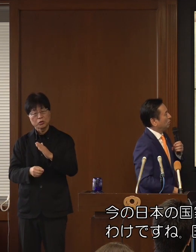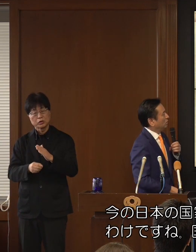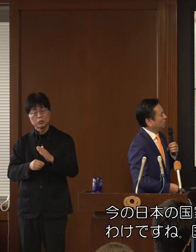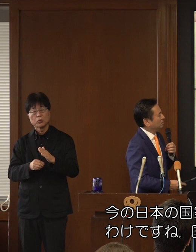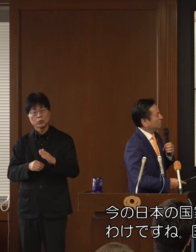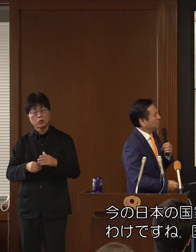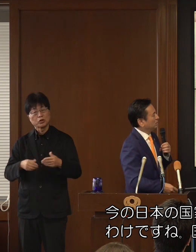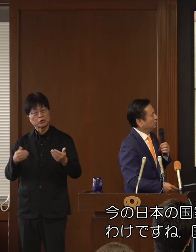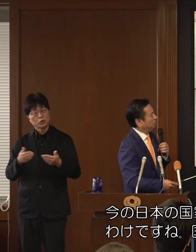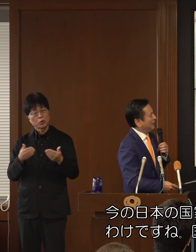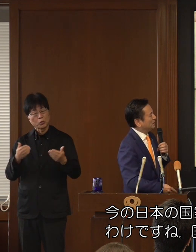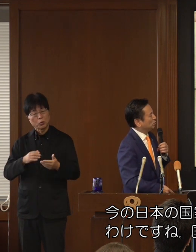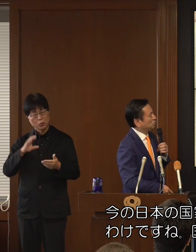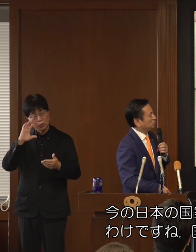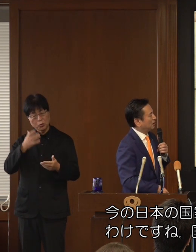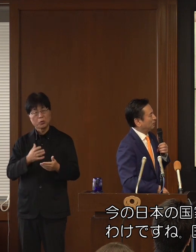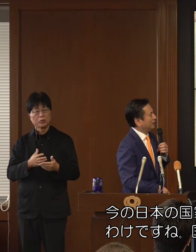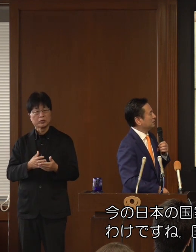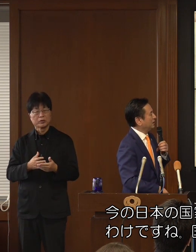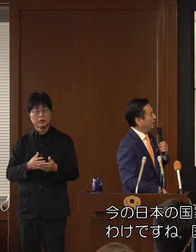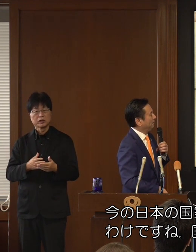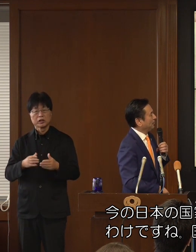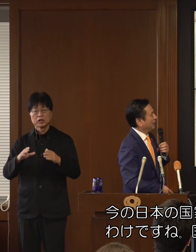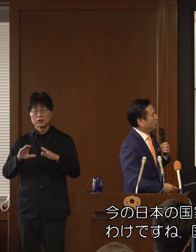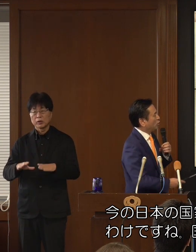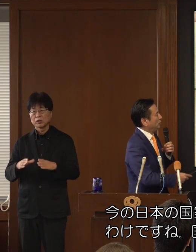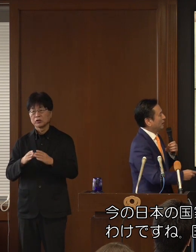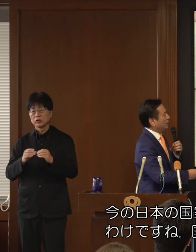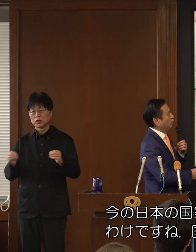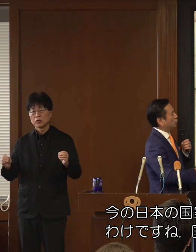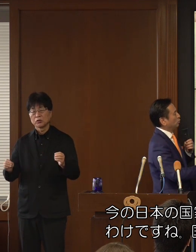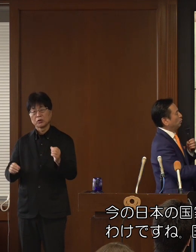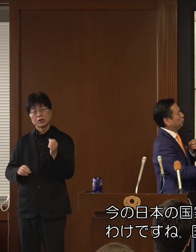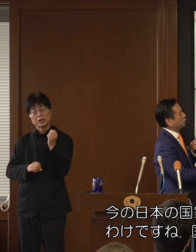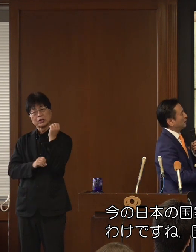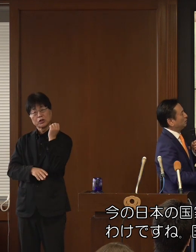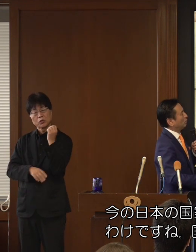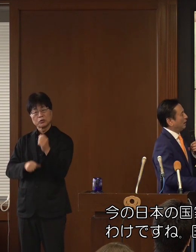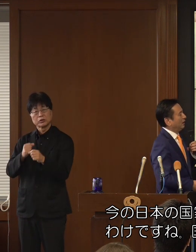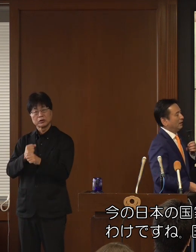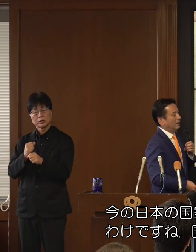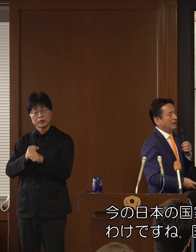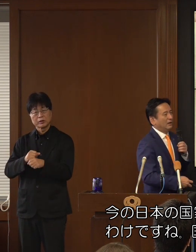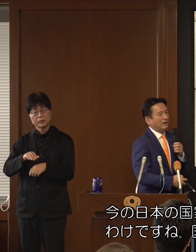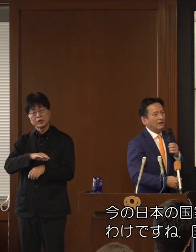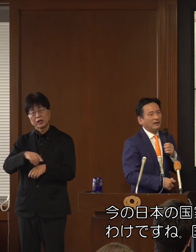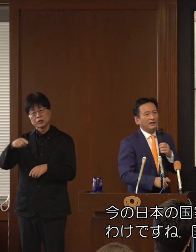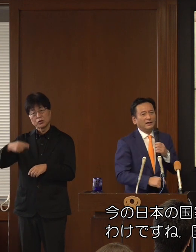のベースを作ったわけですね。国民皆教育を導入したりとか、